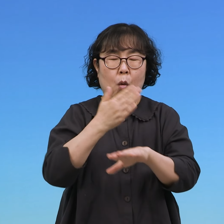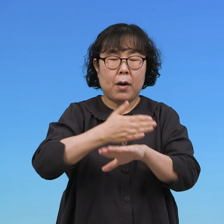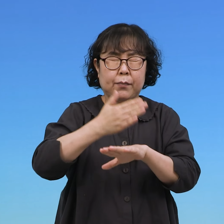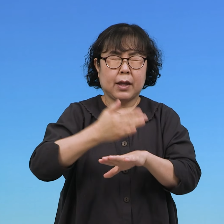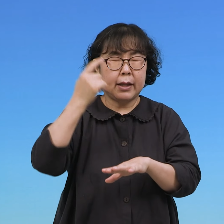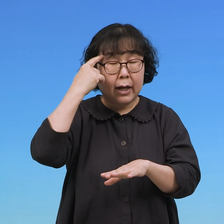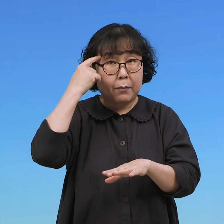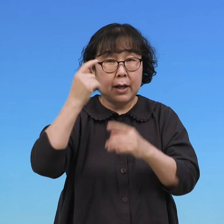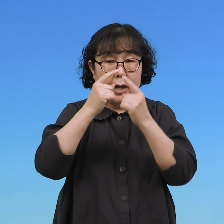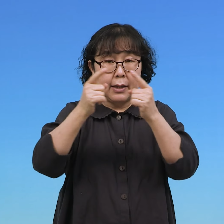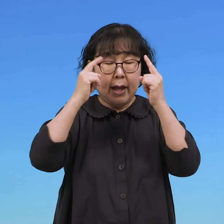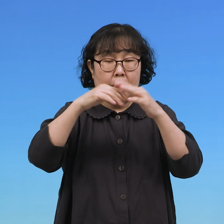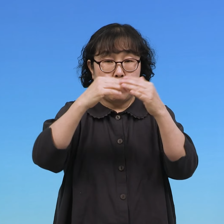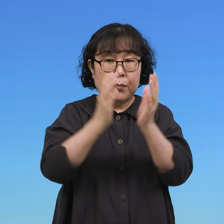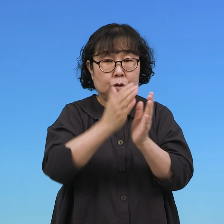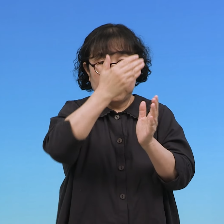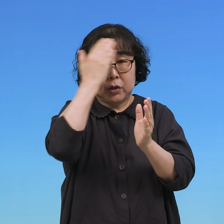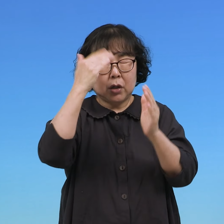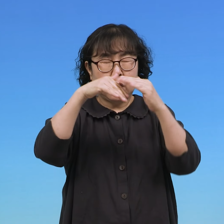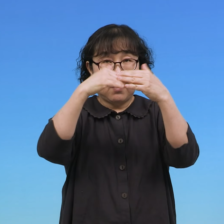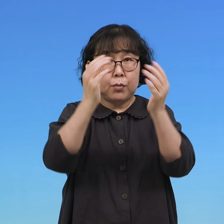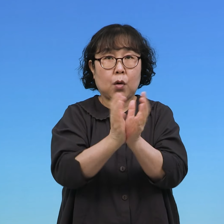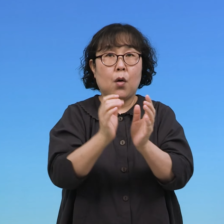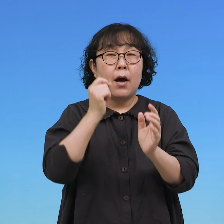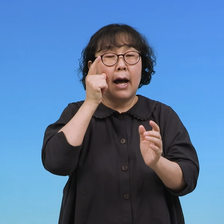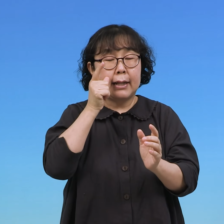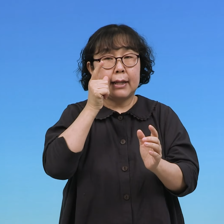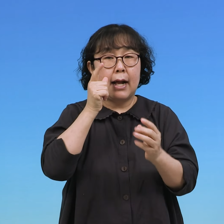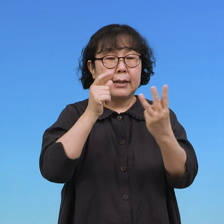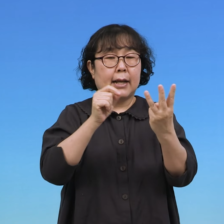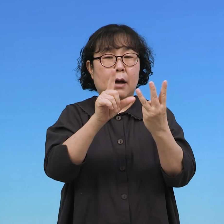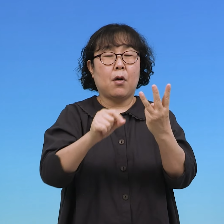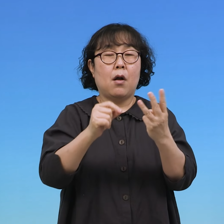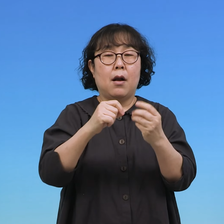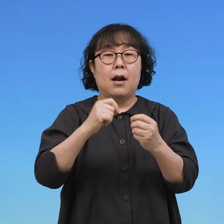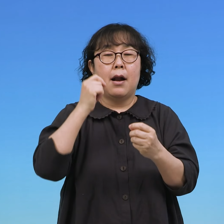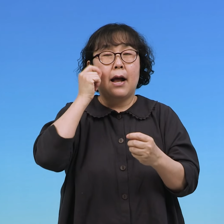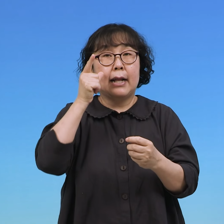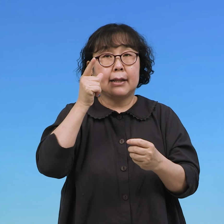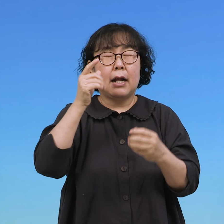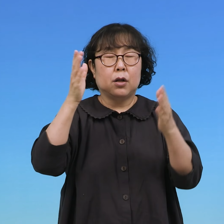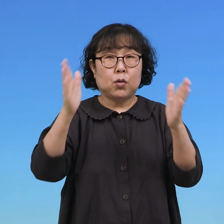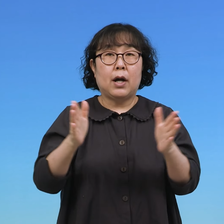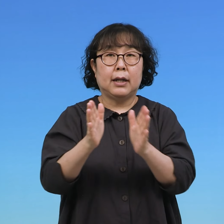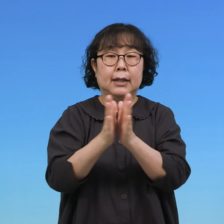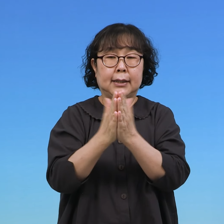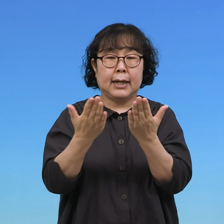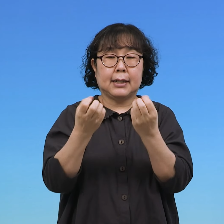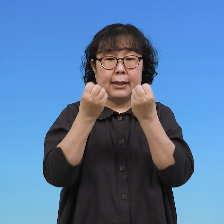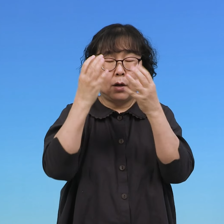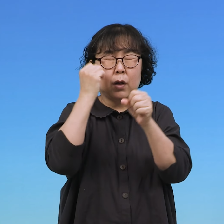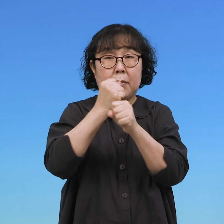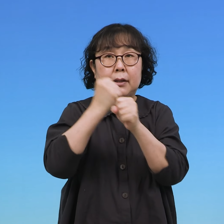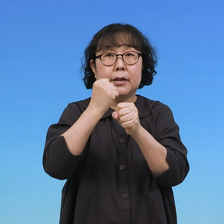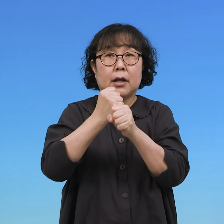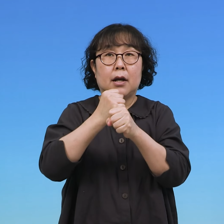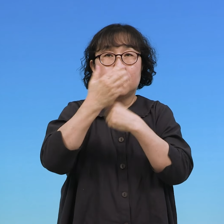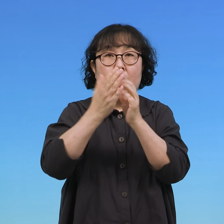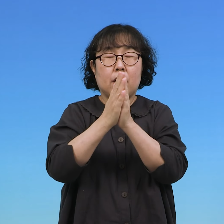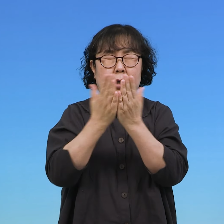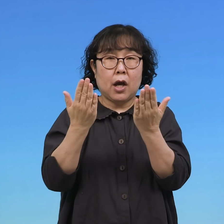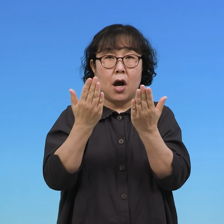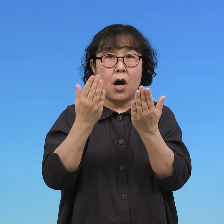이 대학부 청년부가 이제 한 달간 이 과대교 동안에 이런 걸 만들었습니다. 성경